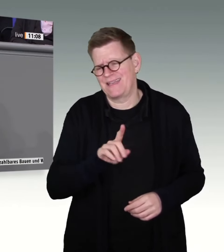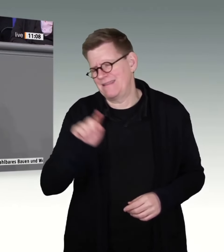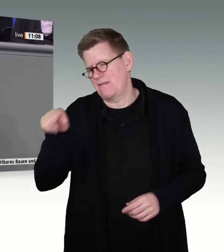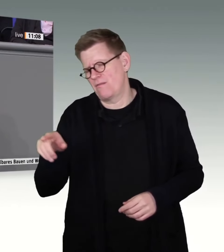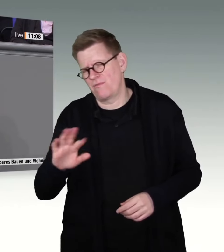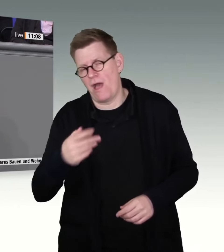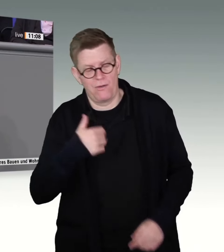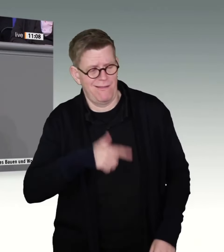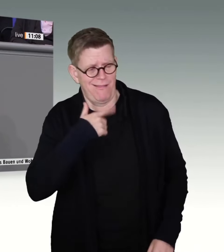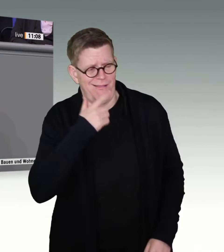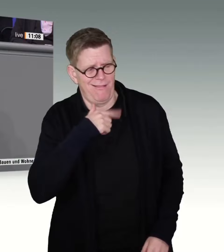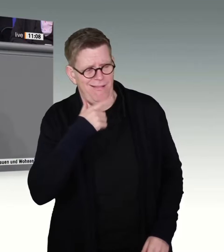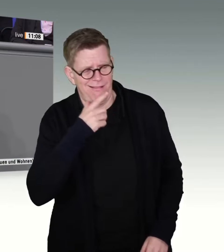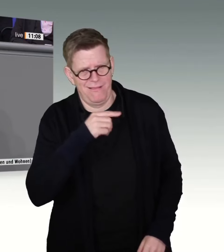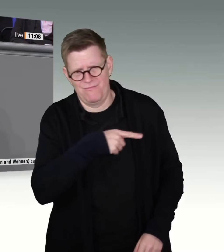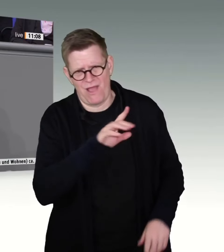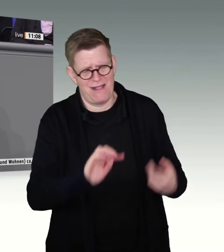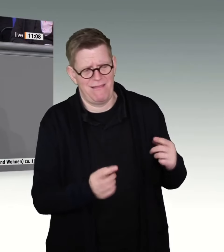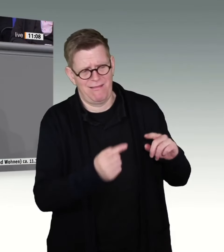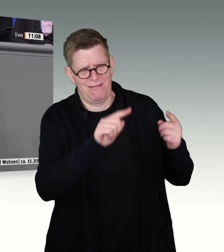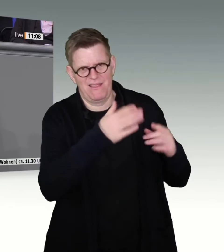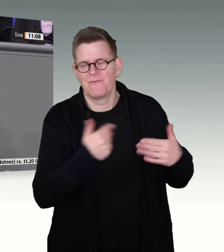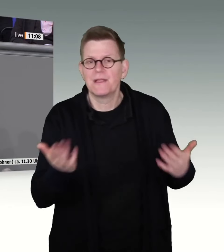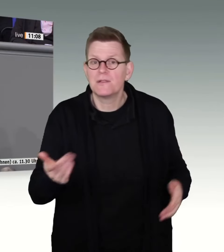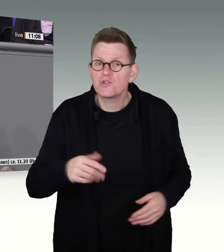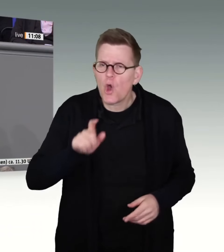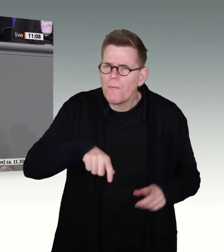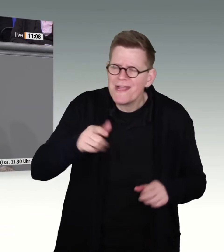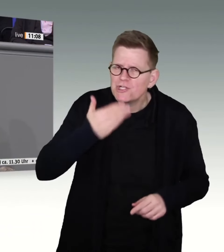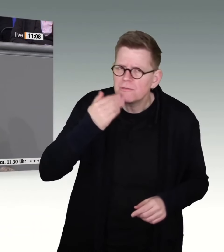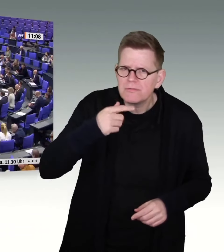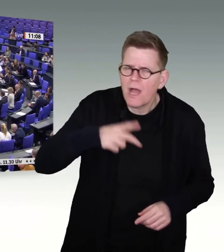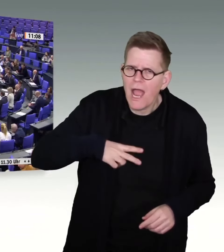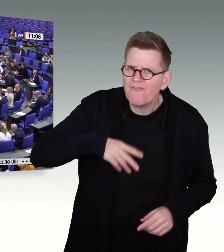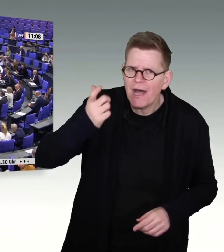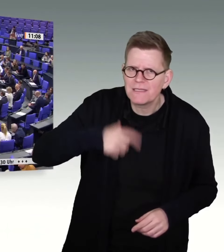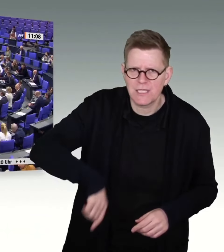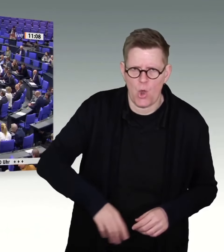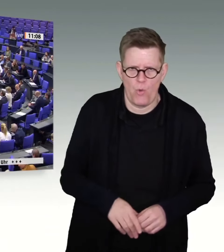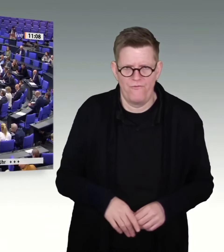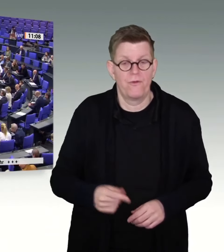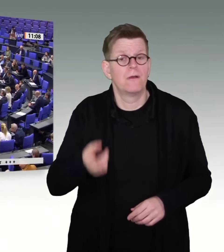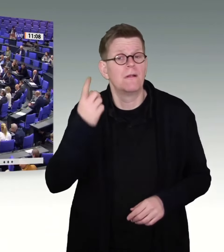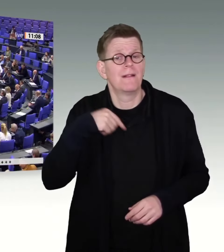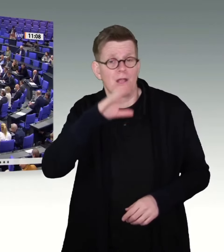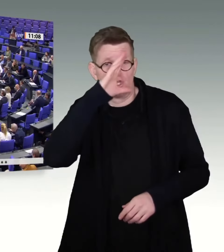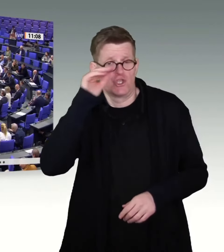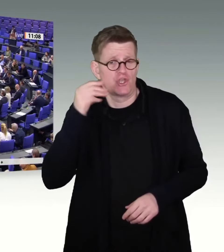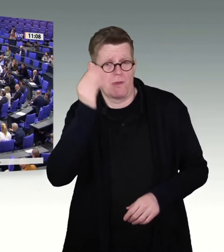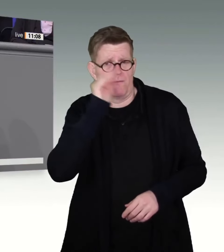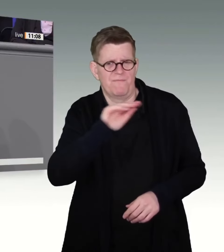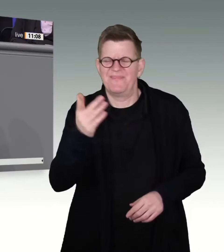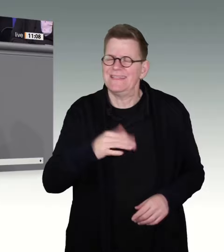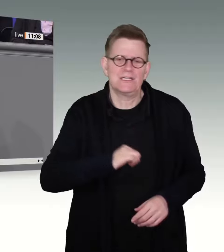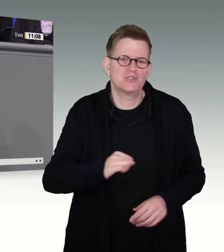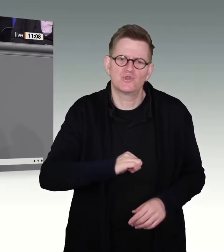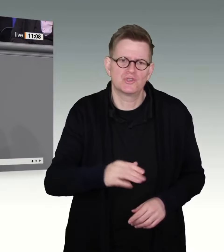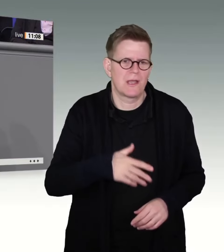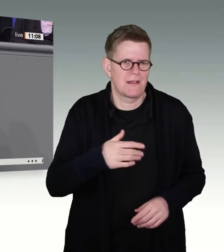nicht hilfreich, und das erwarten die Menschen von uns nicht. Im Sommer sagen Sie noch, es geht viel zu schnell mit dem